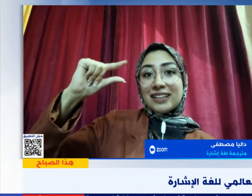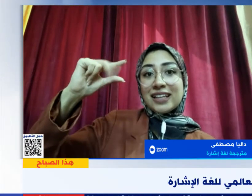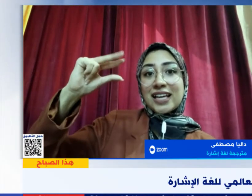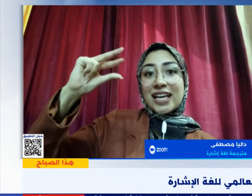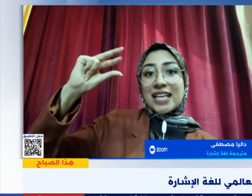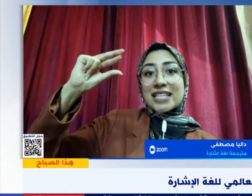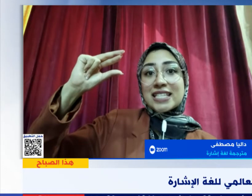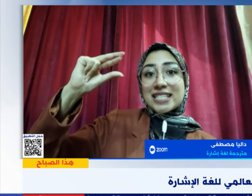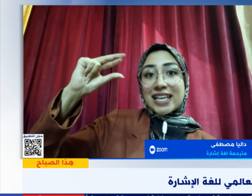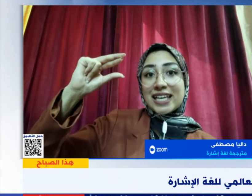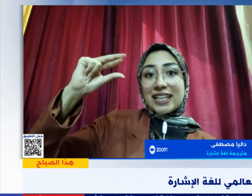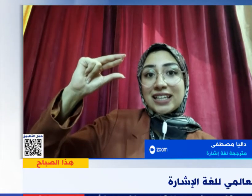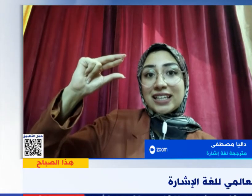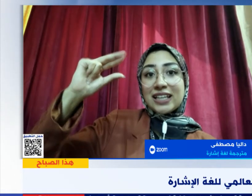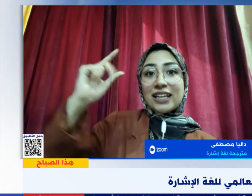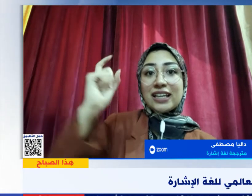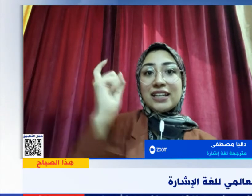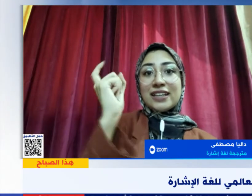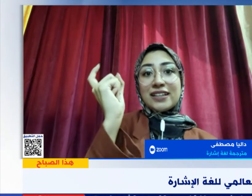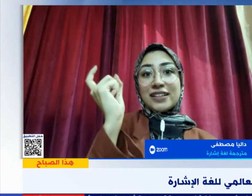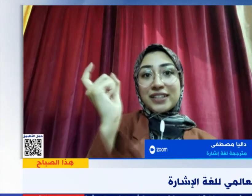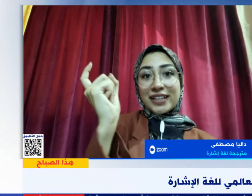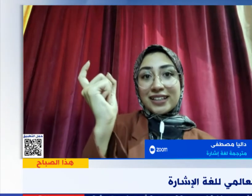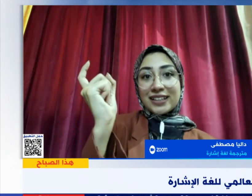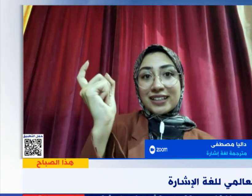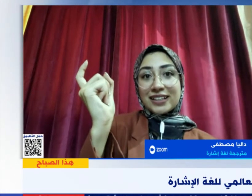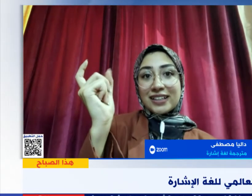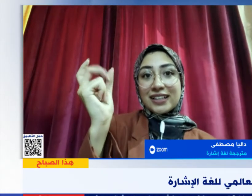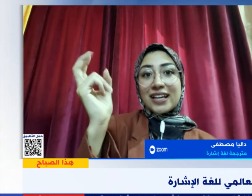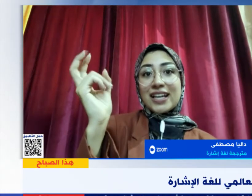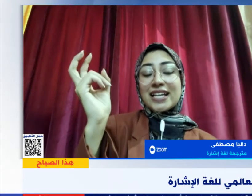دال زال، ر